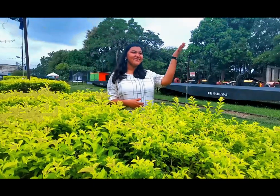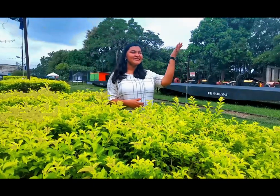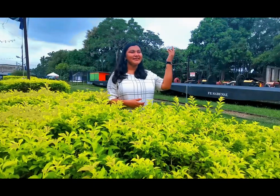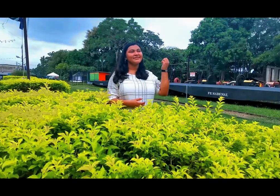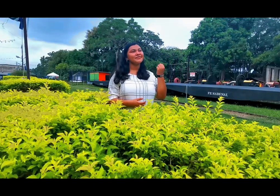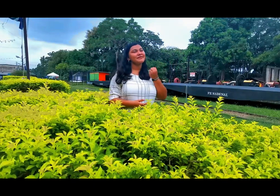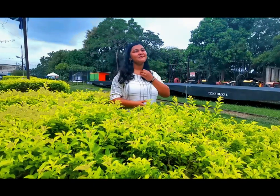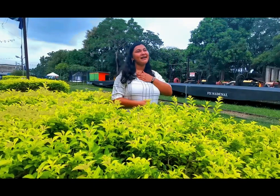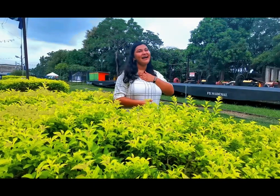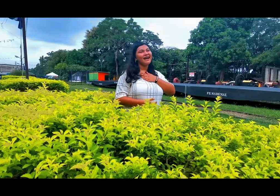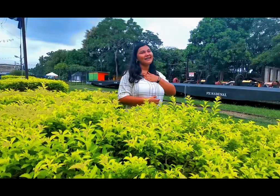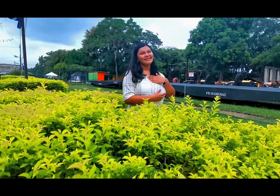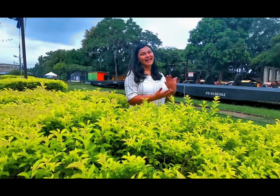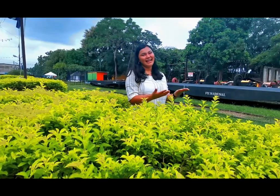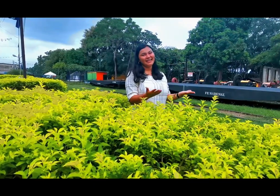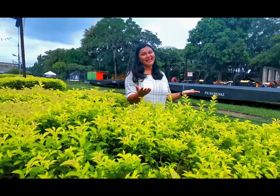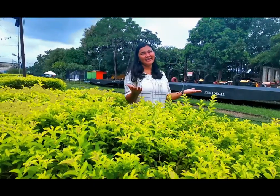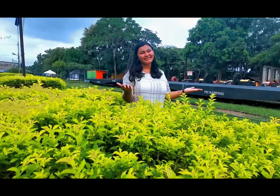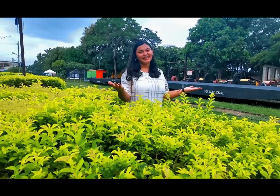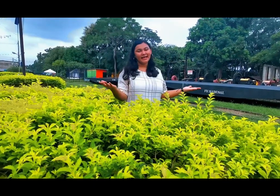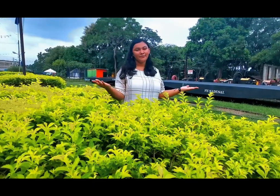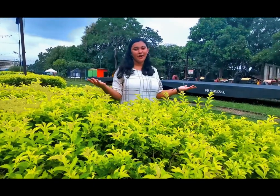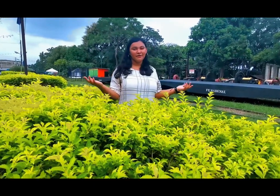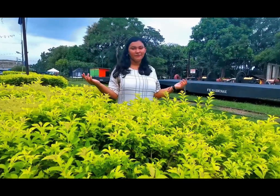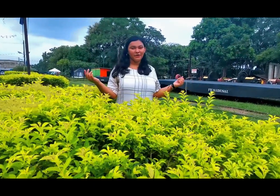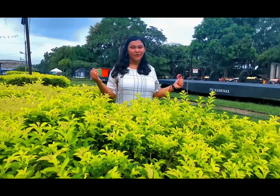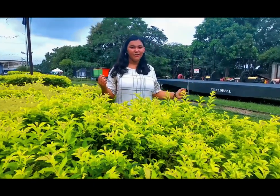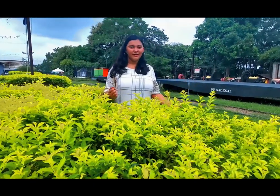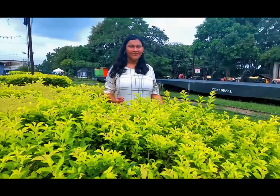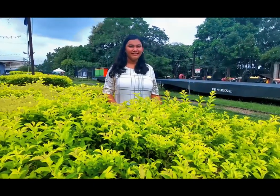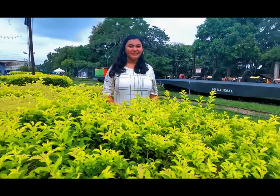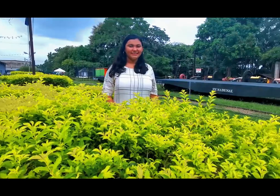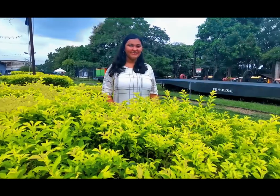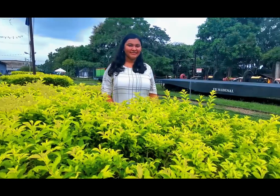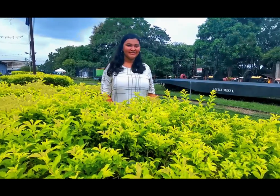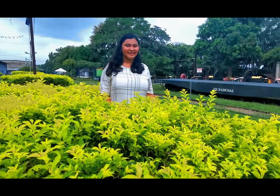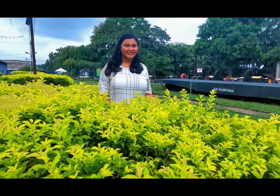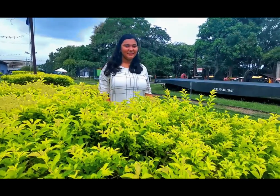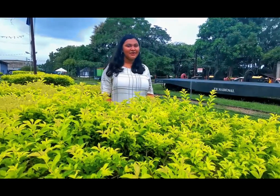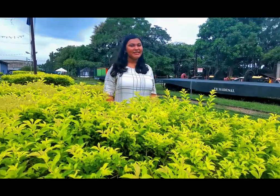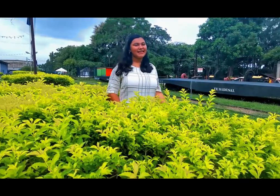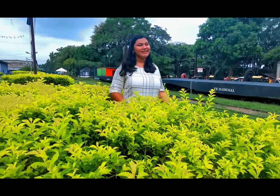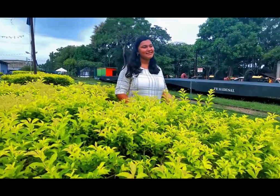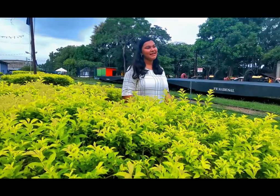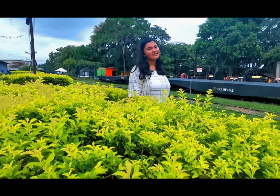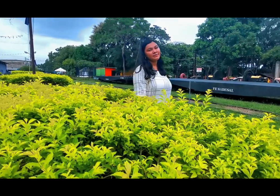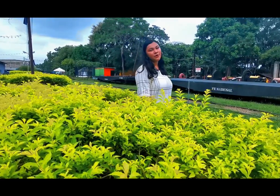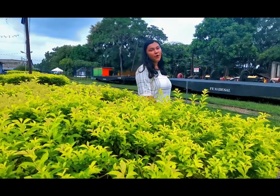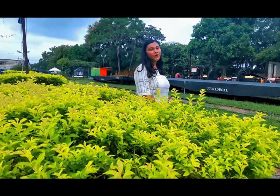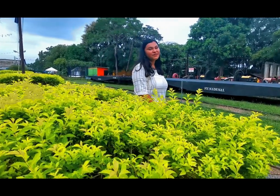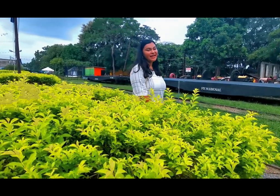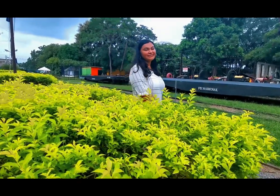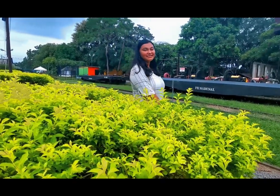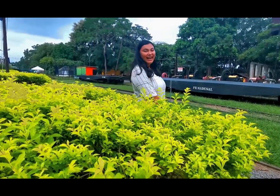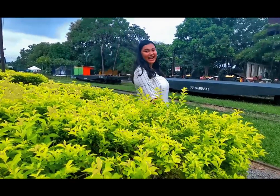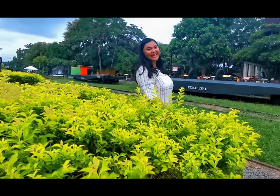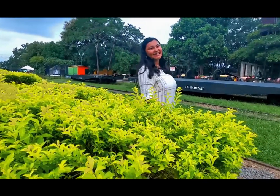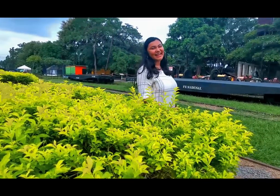llenó de magia este pueblo. Voy desde Zipote entre la